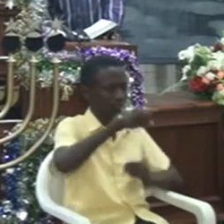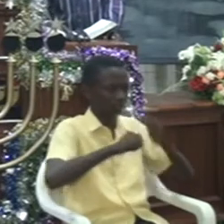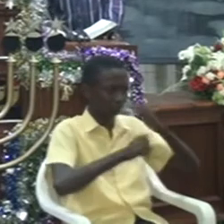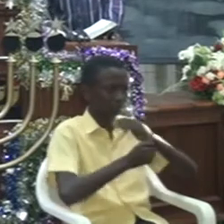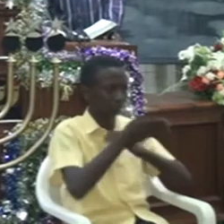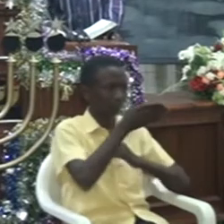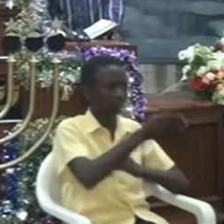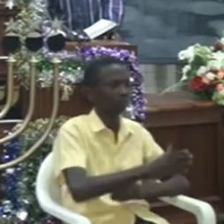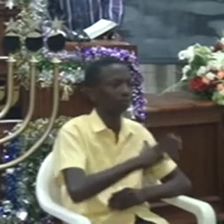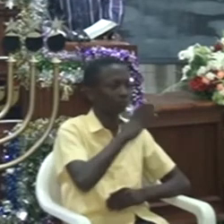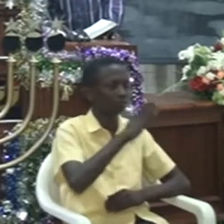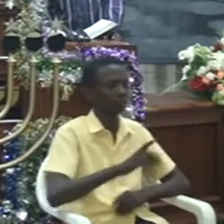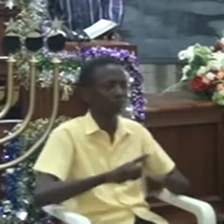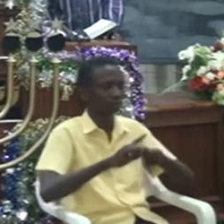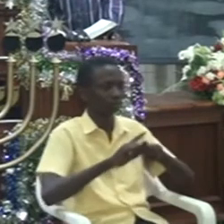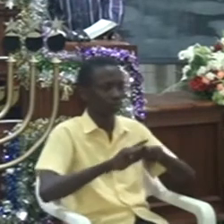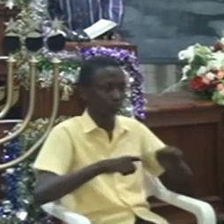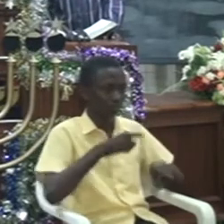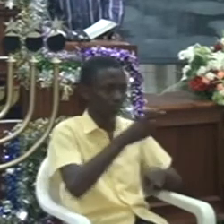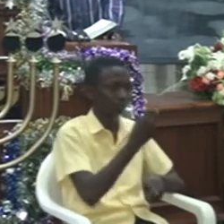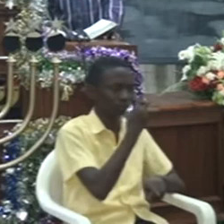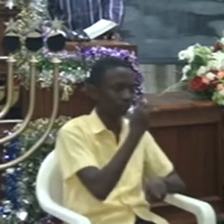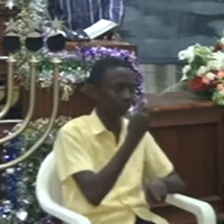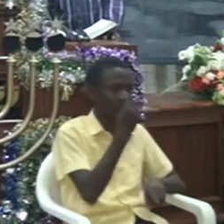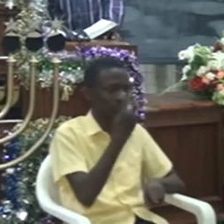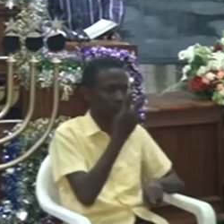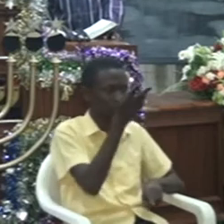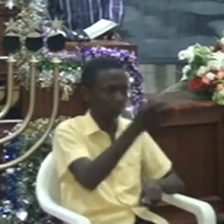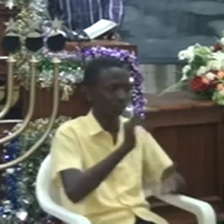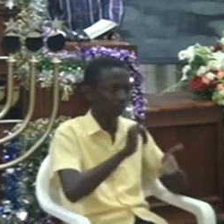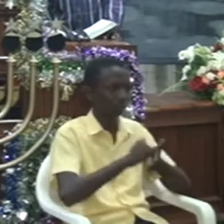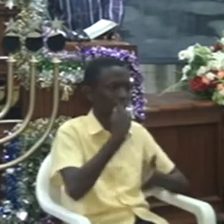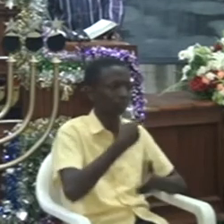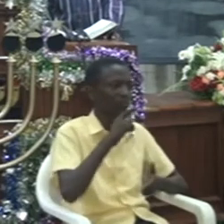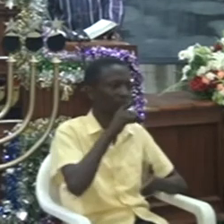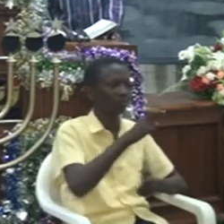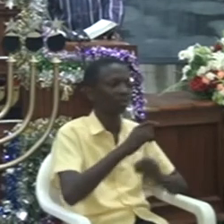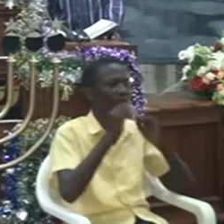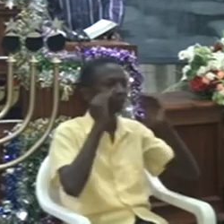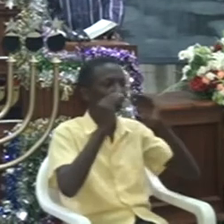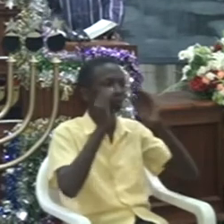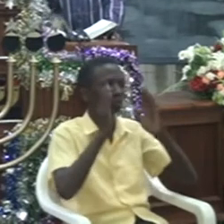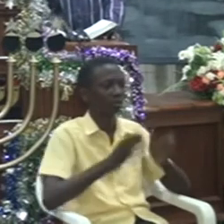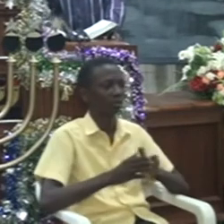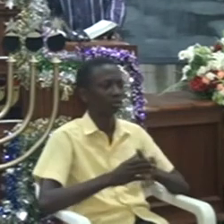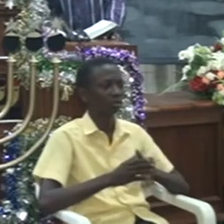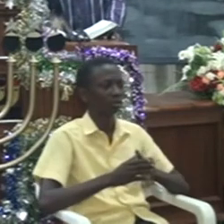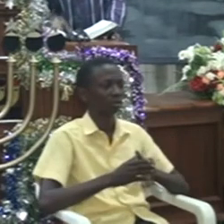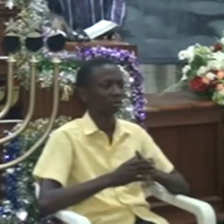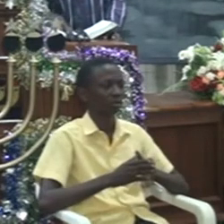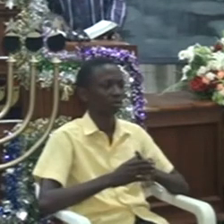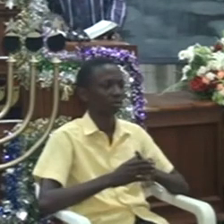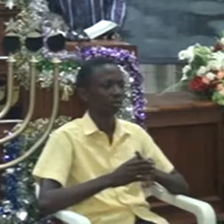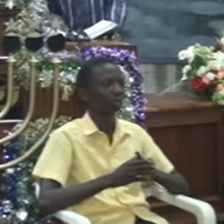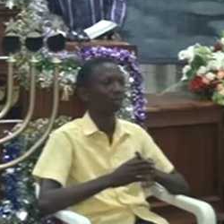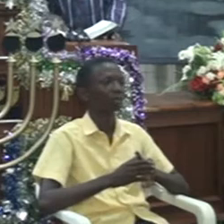plus, mais tes yeux verront ceux qui t'instruisent. Mstari wa 12.